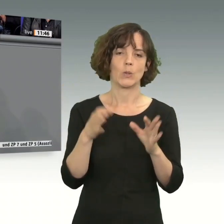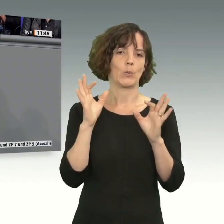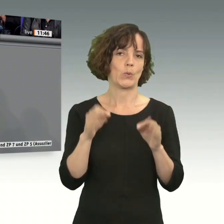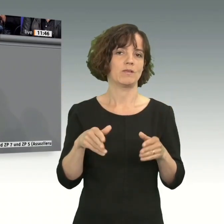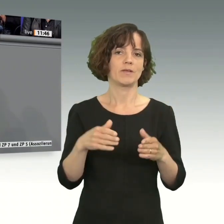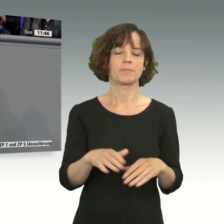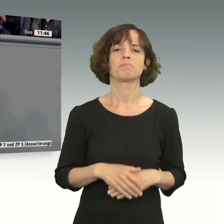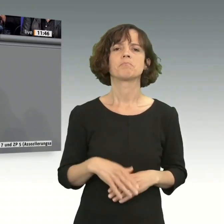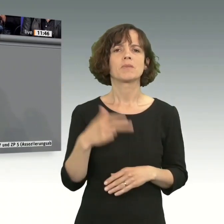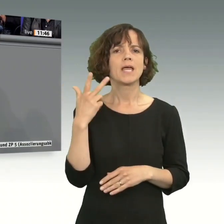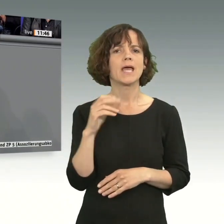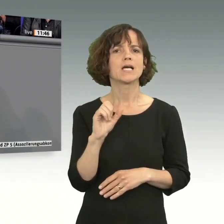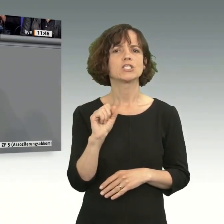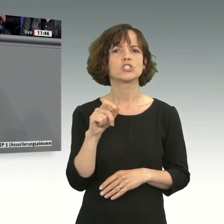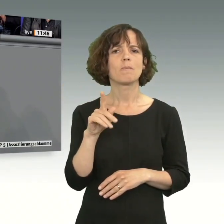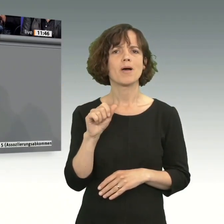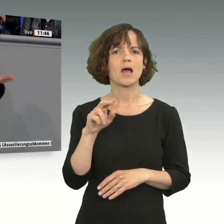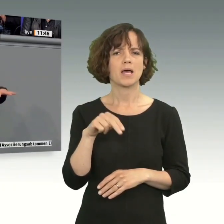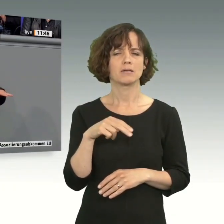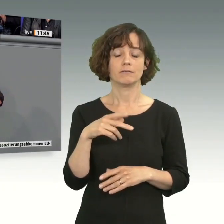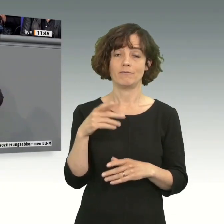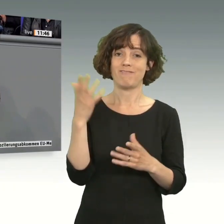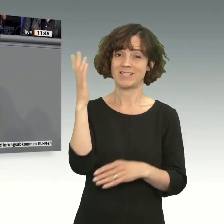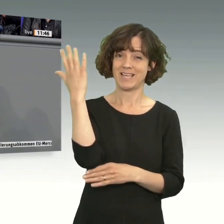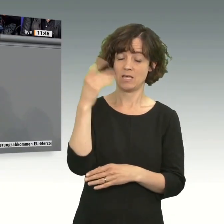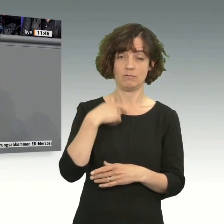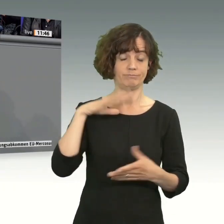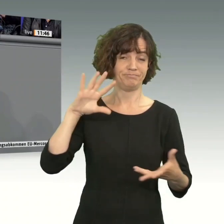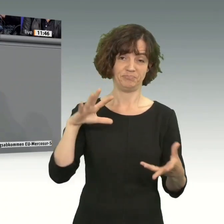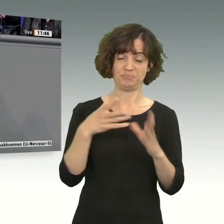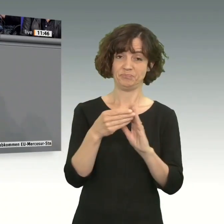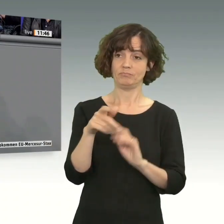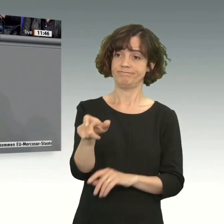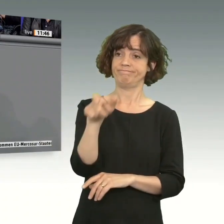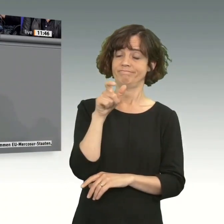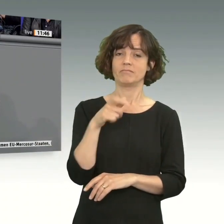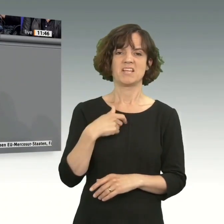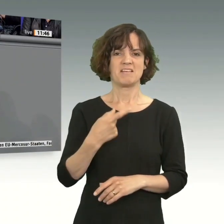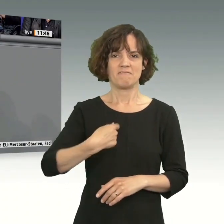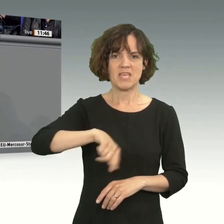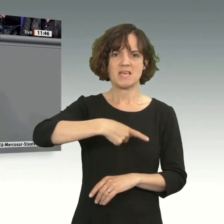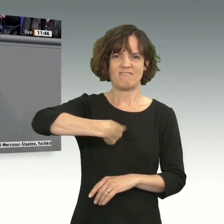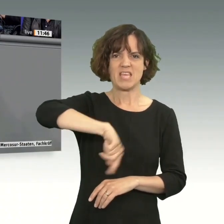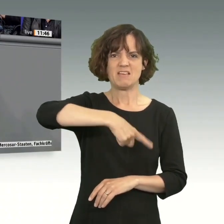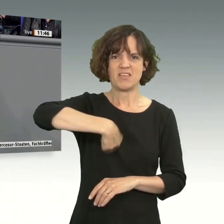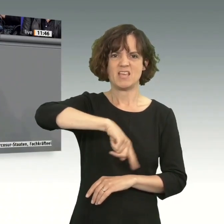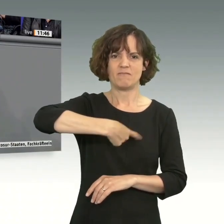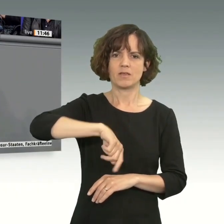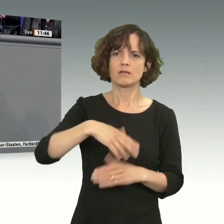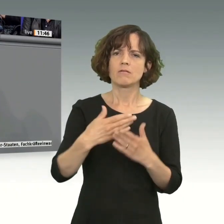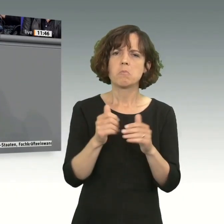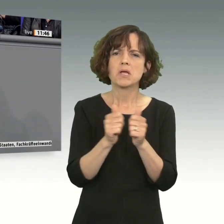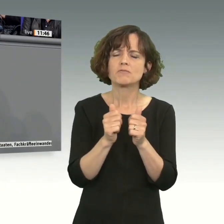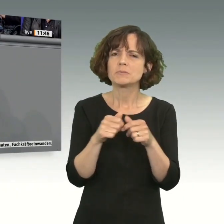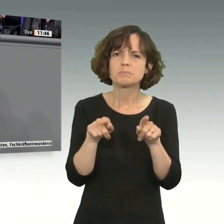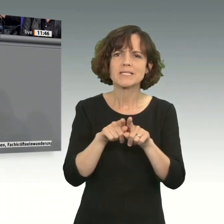habe ich nur ein Wort gehört. Wir, wir, wir. Wir brauchen als Industrie. Wir wollen. Wir in Deutschland. Wir. So ist keine Partnerschaft auf